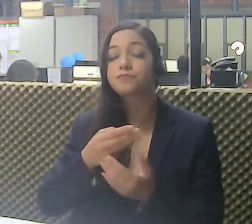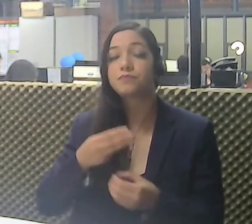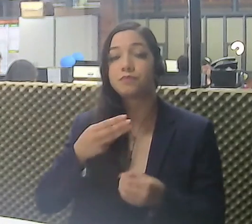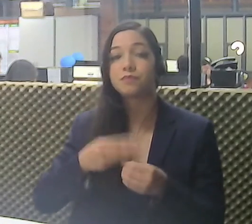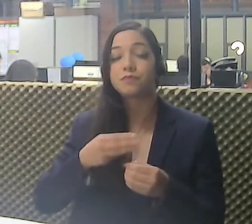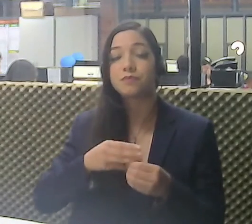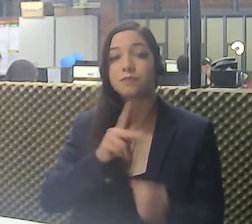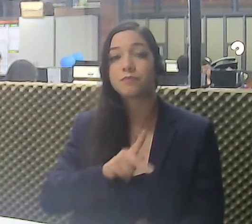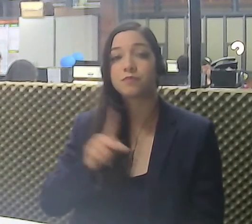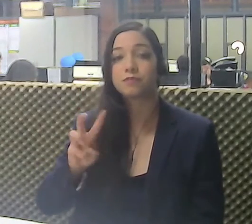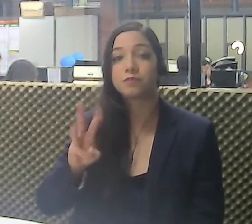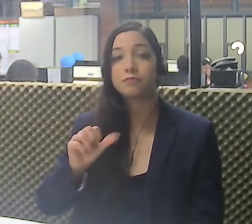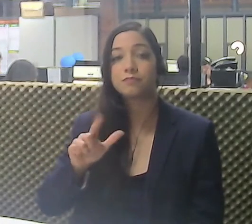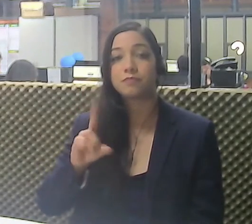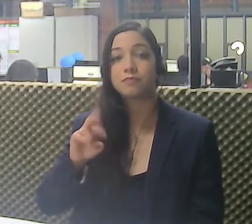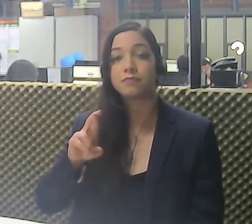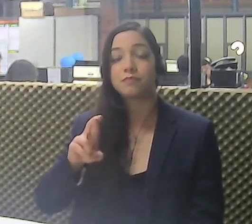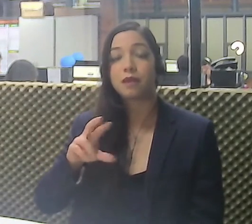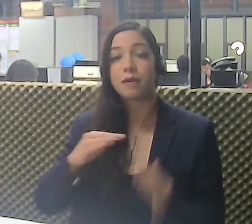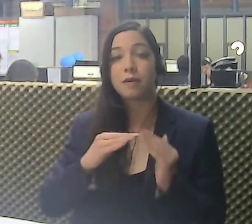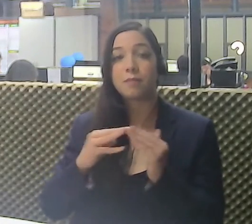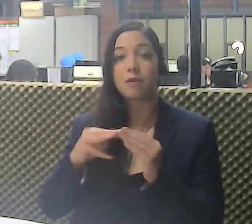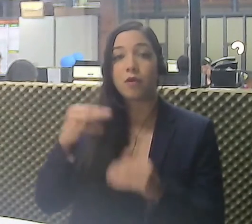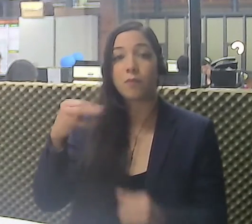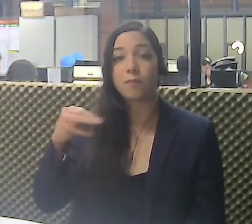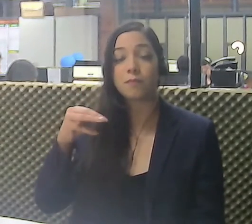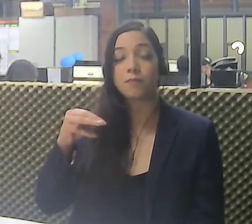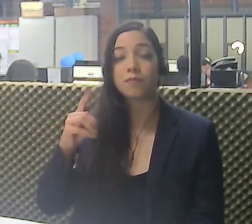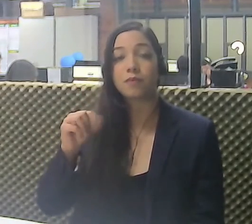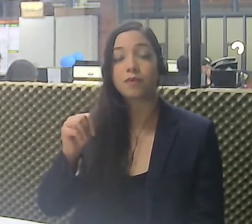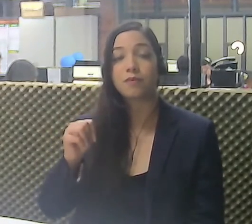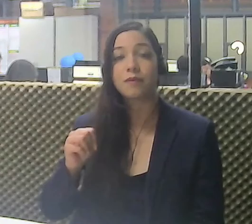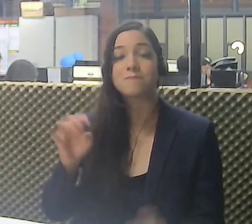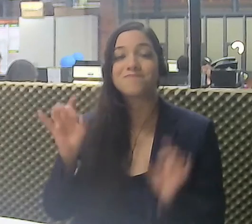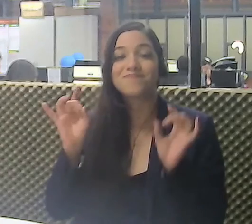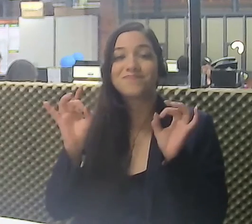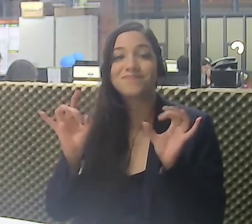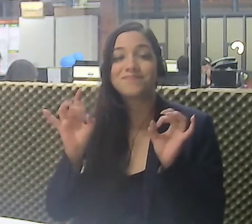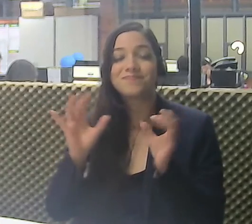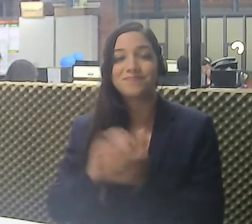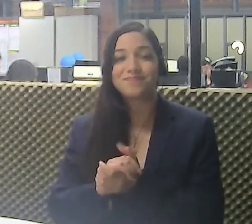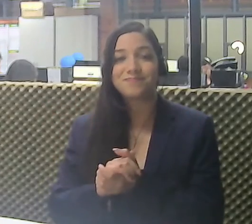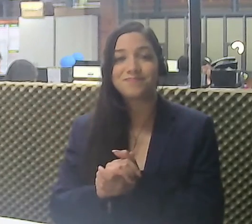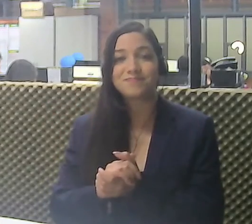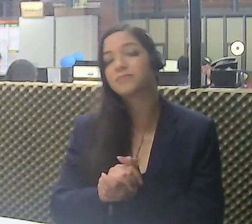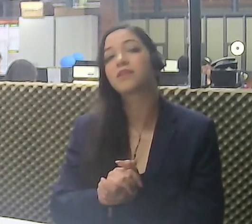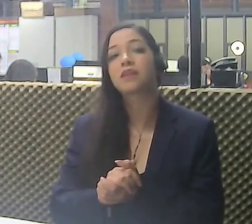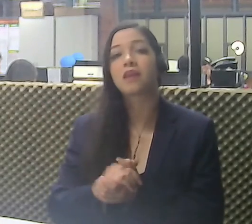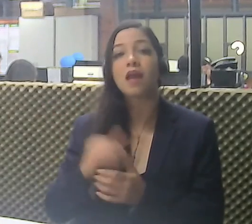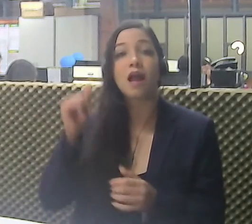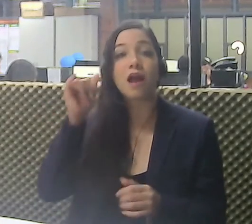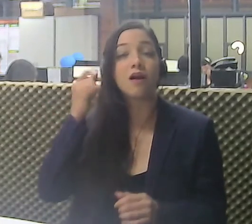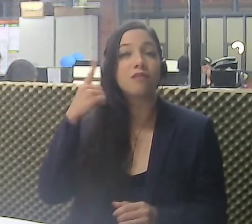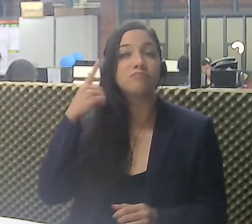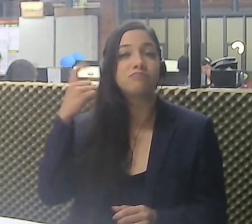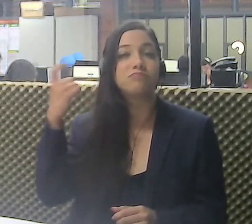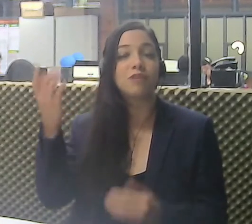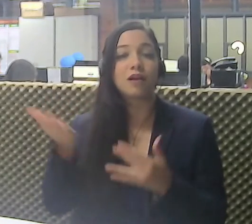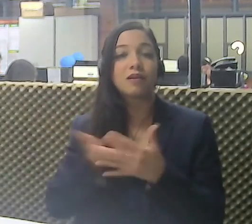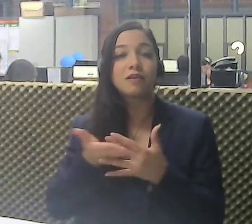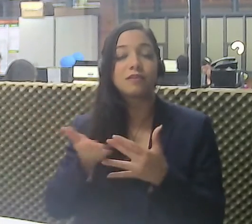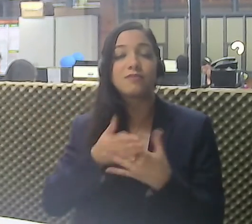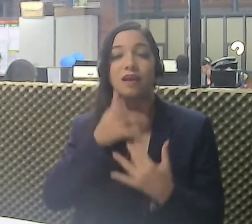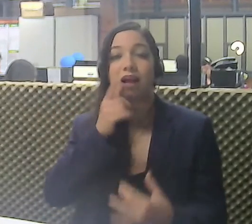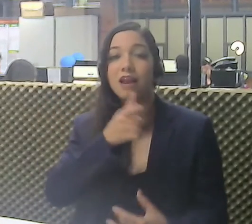Professor Valdir Araújo, localizada no bairro Mansur, foi mais que especial. Quando o sinal que anunciava o início do intervalo